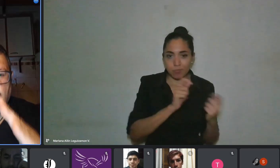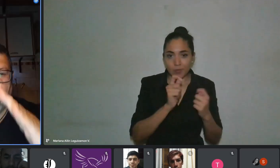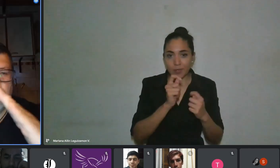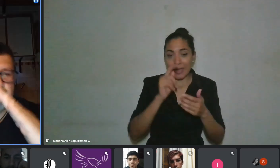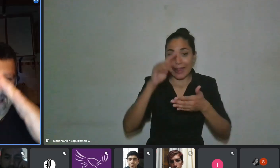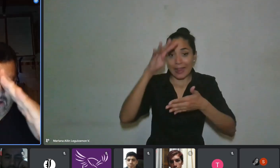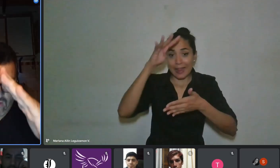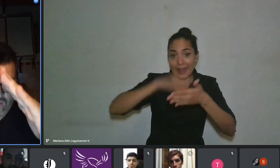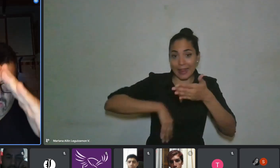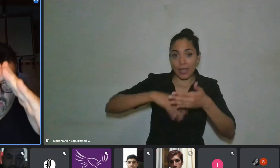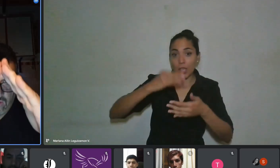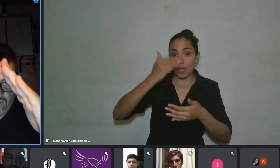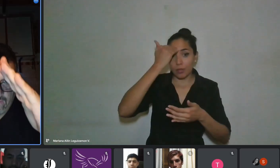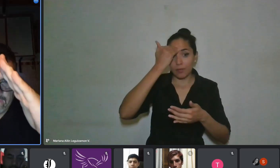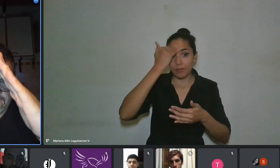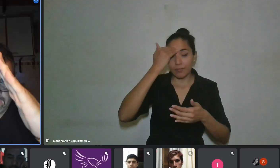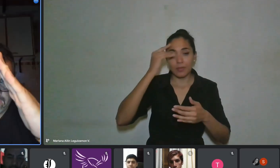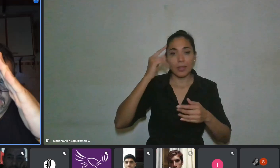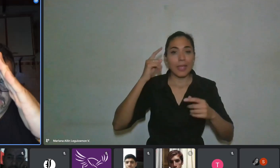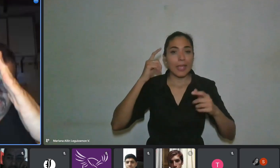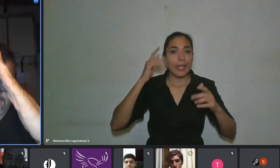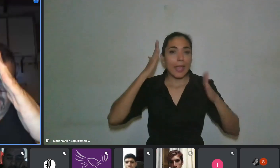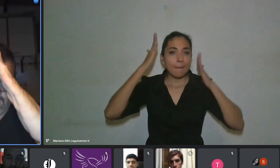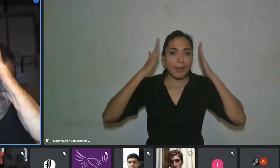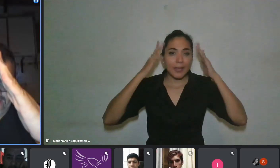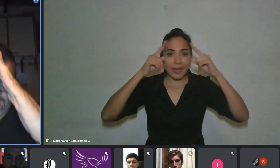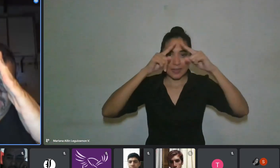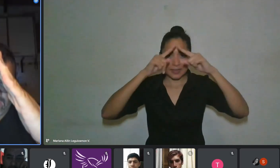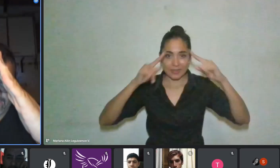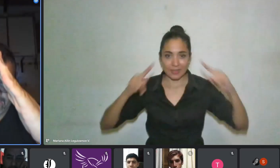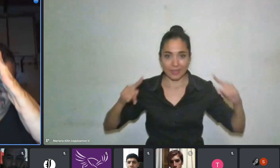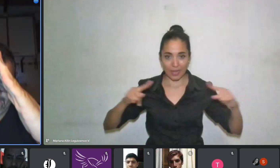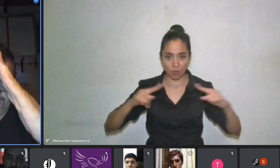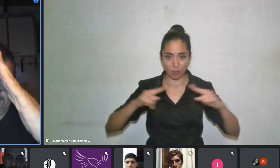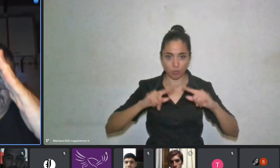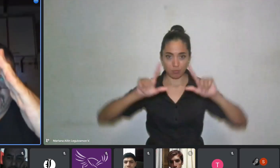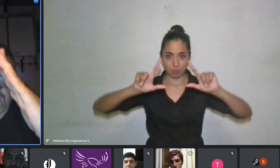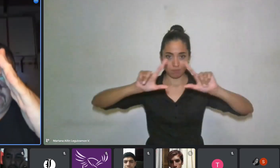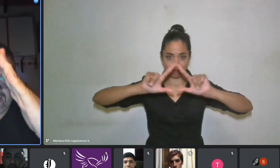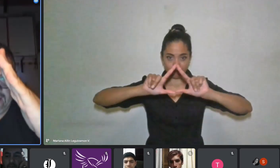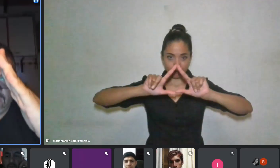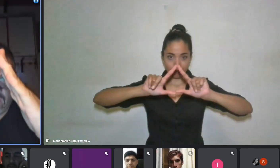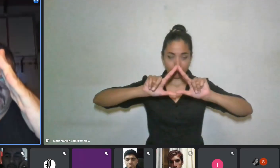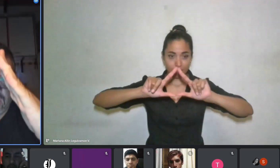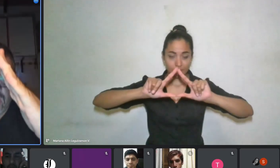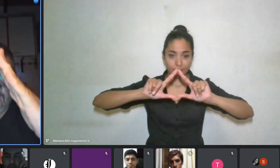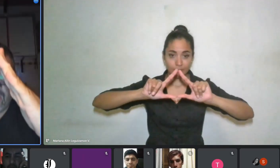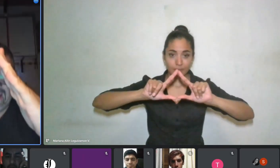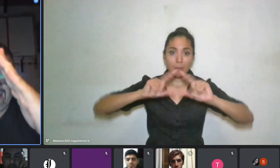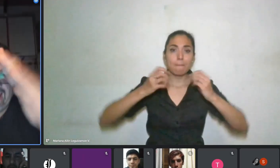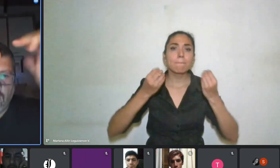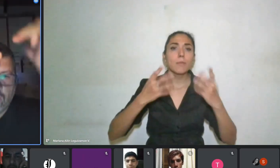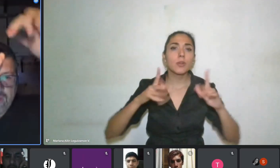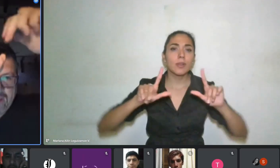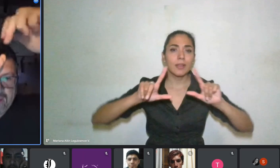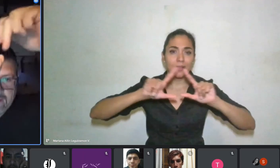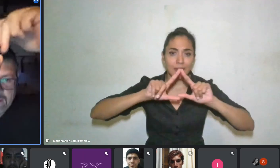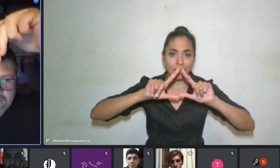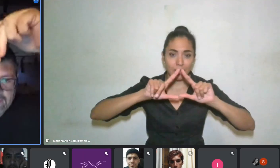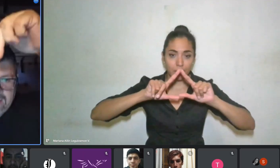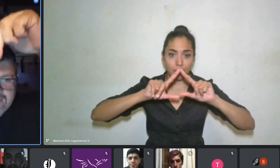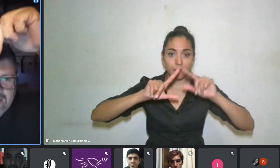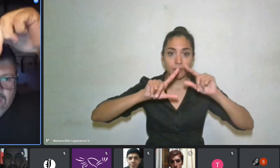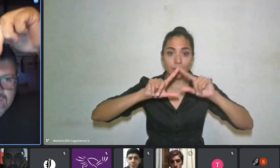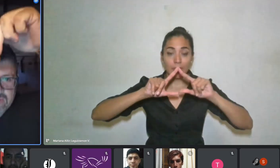Imagínense un triángulo, ¿sí? Un triángulo. ¿Por qué un triángulo? Porque en la